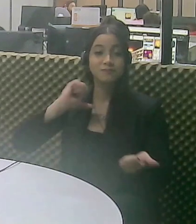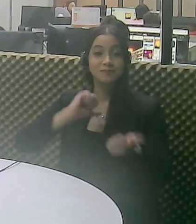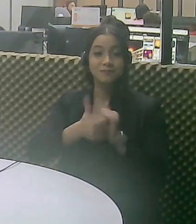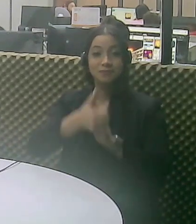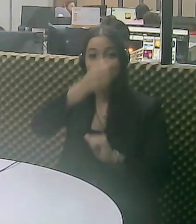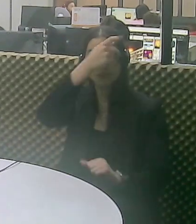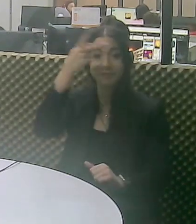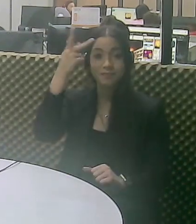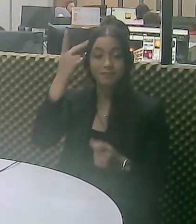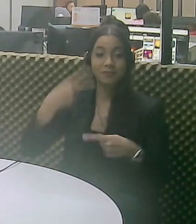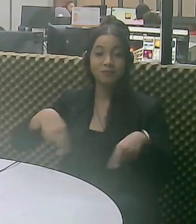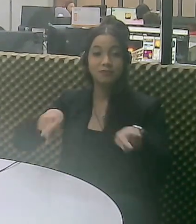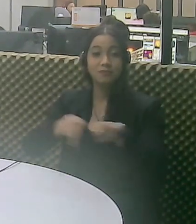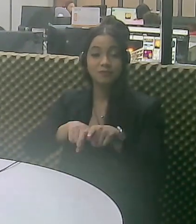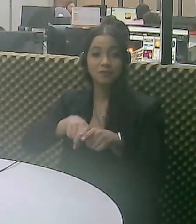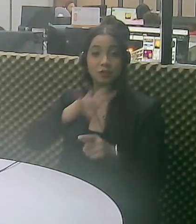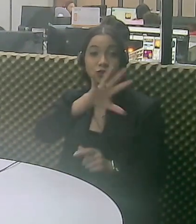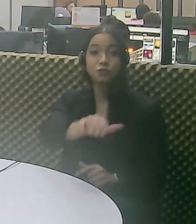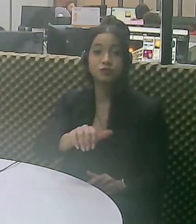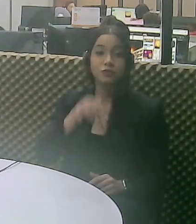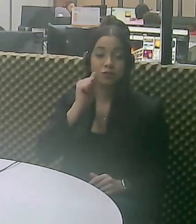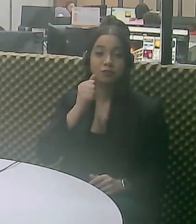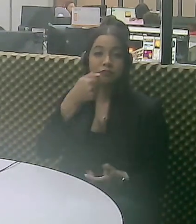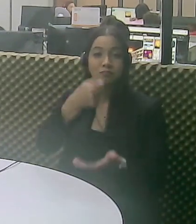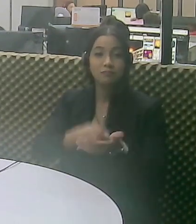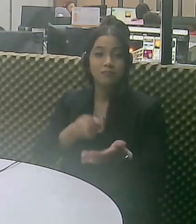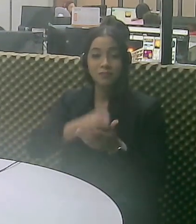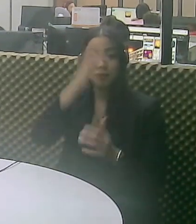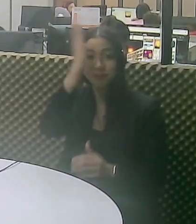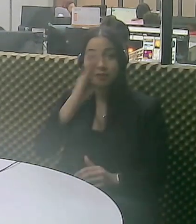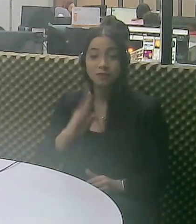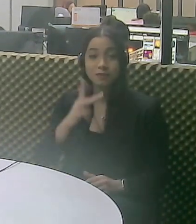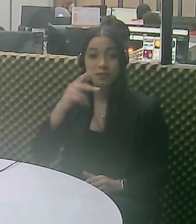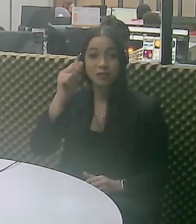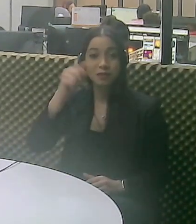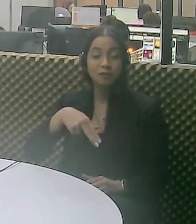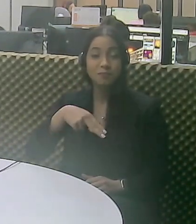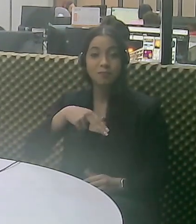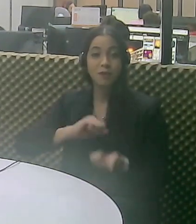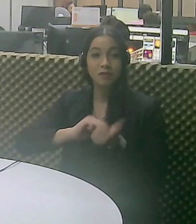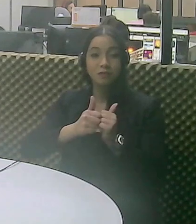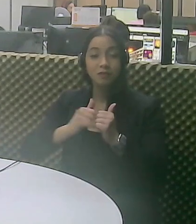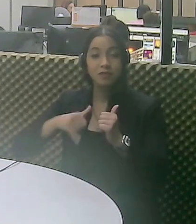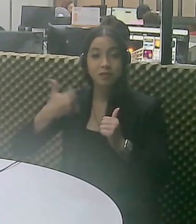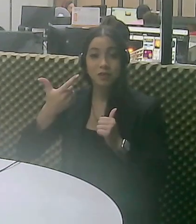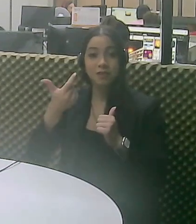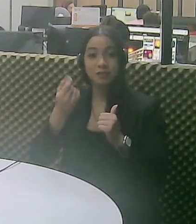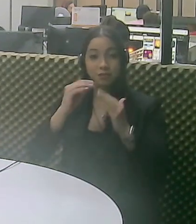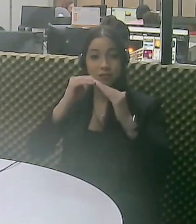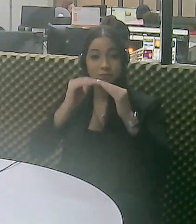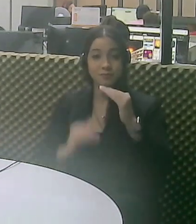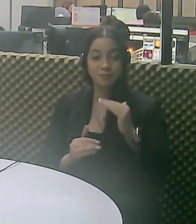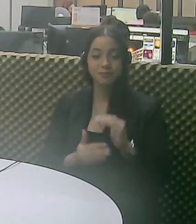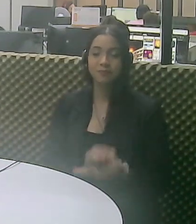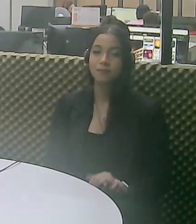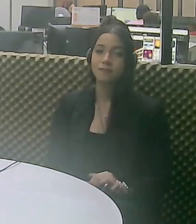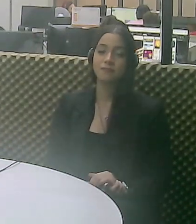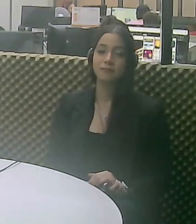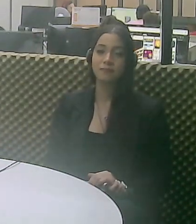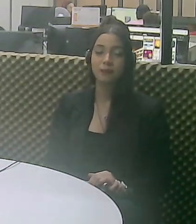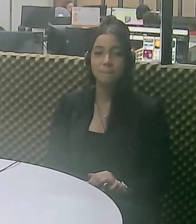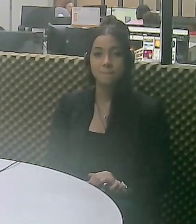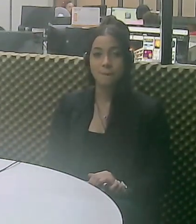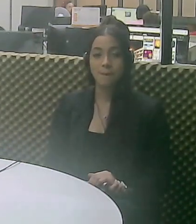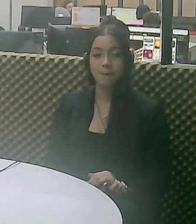e parceiros é convocado para defender o Brasil no Pan-Americano de Atletismo Sub-20. E